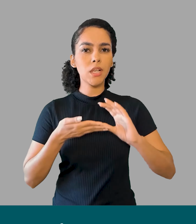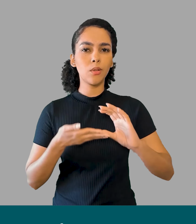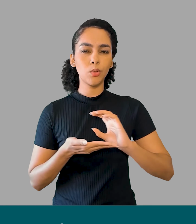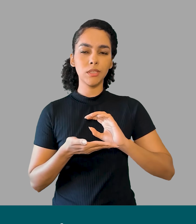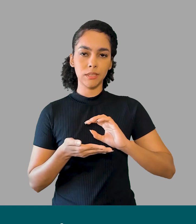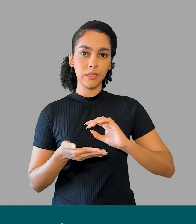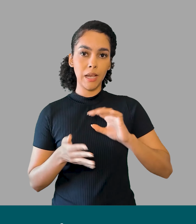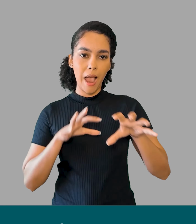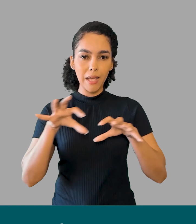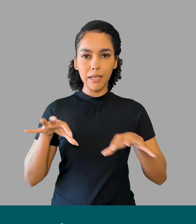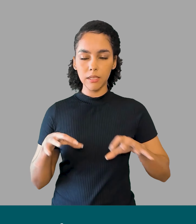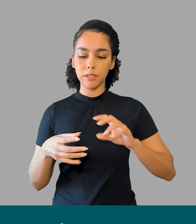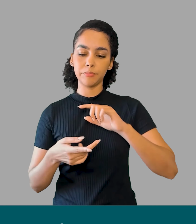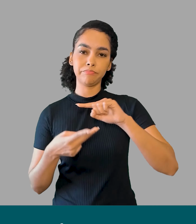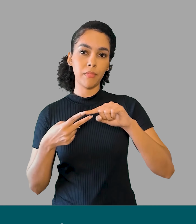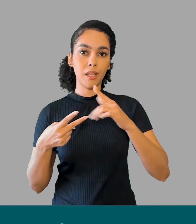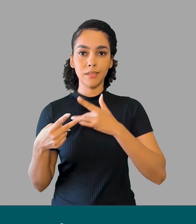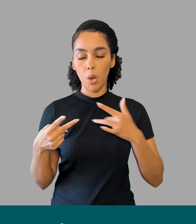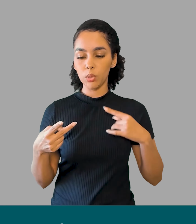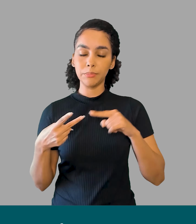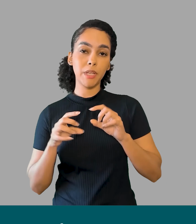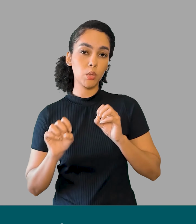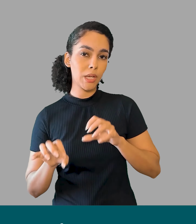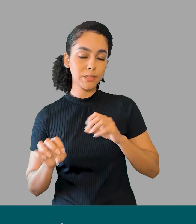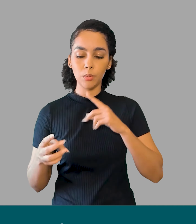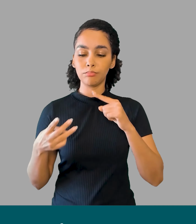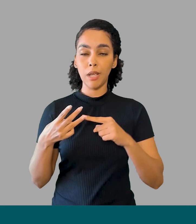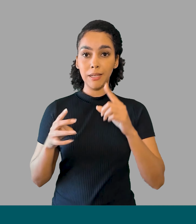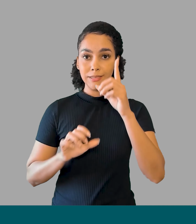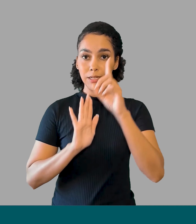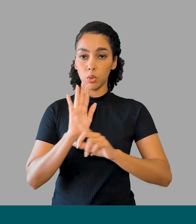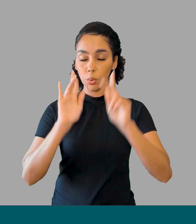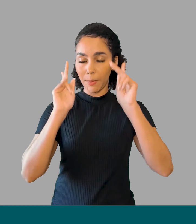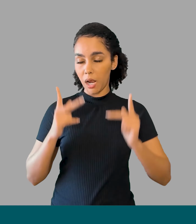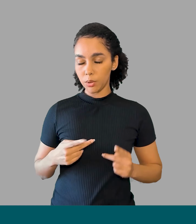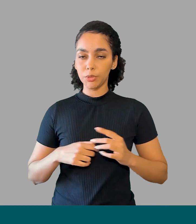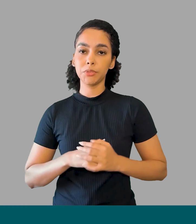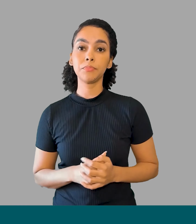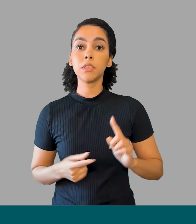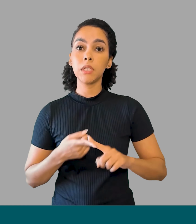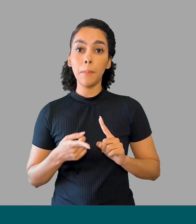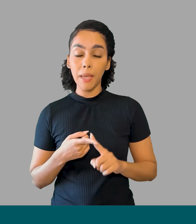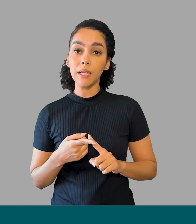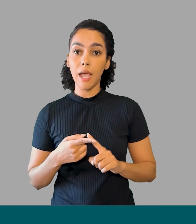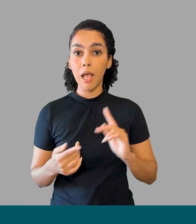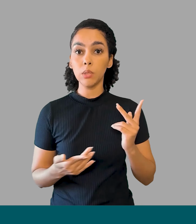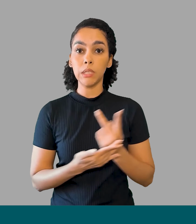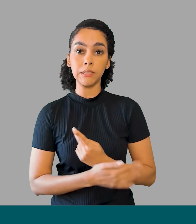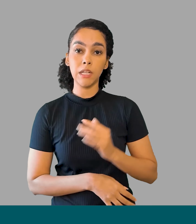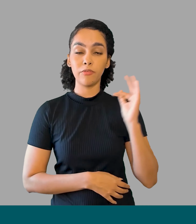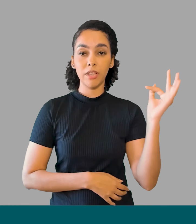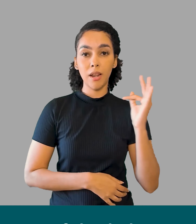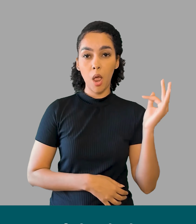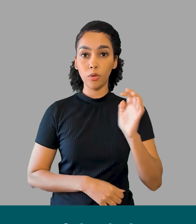conselhos em diversas áreas, como na saúde, educação, direitos humanos e nas três esferas, federal, estadual